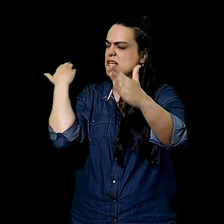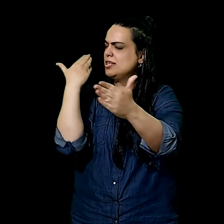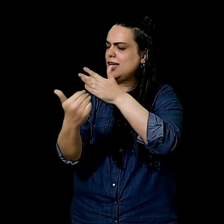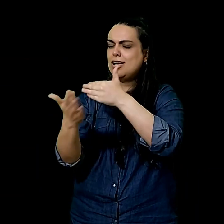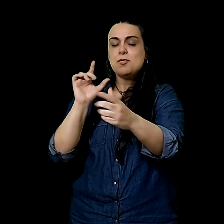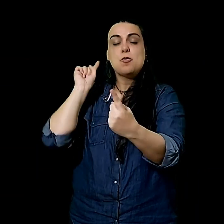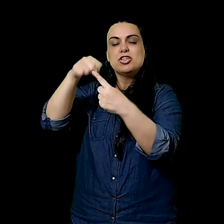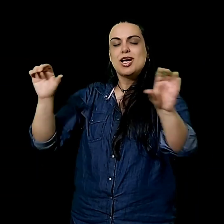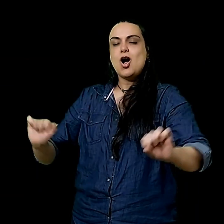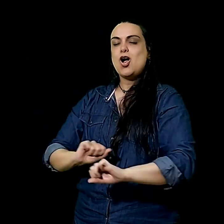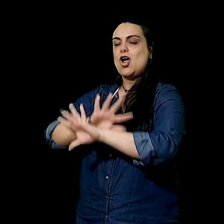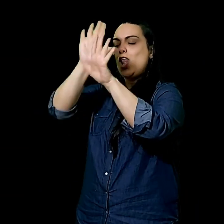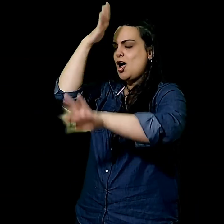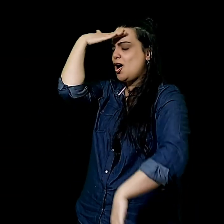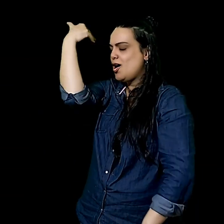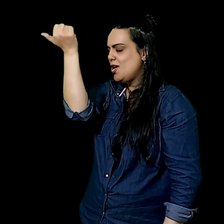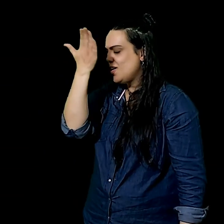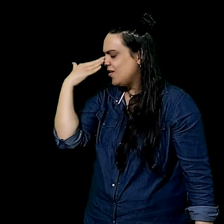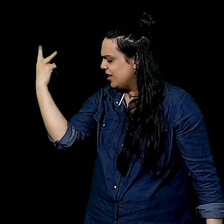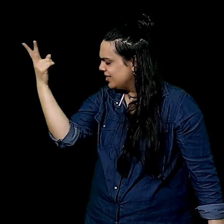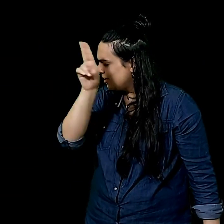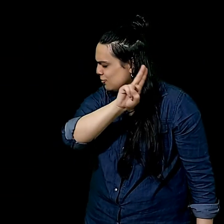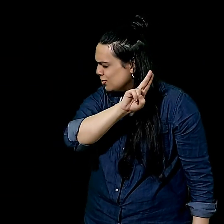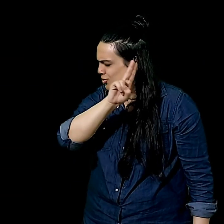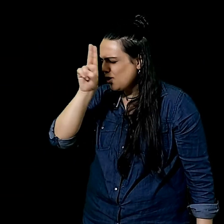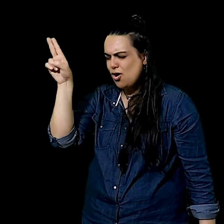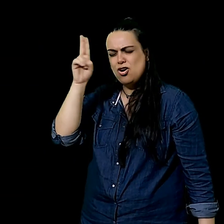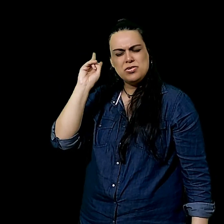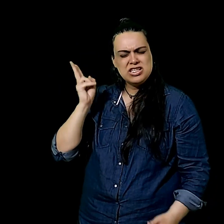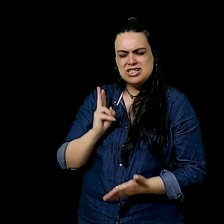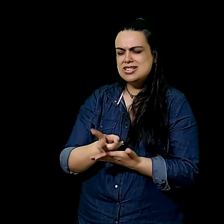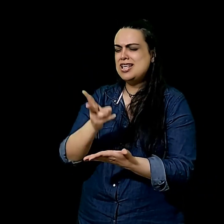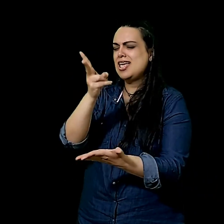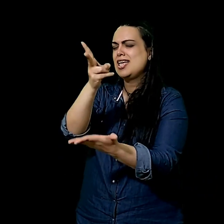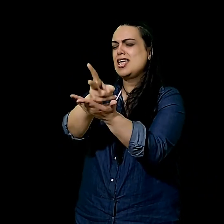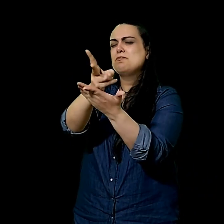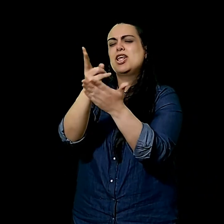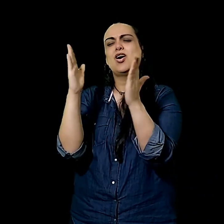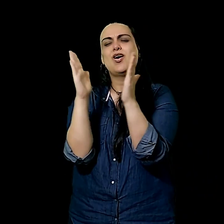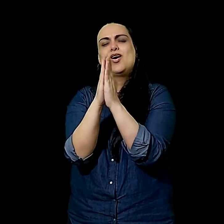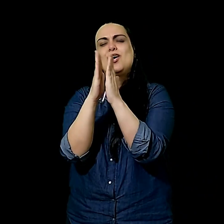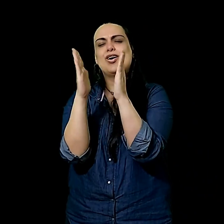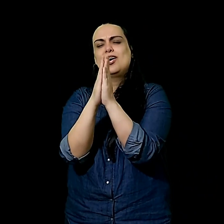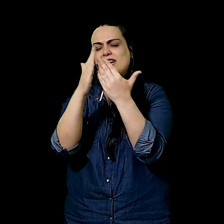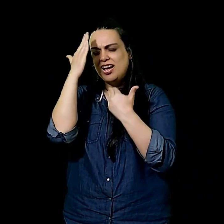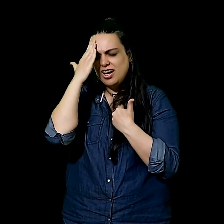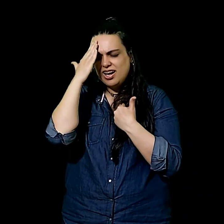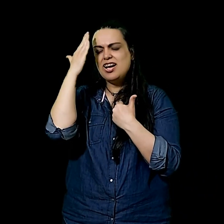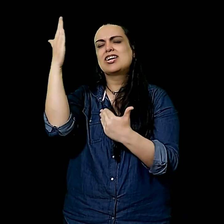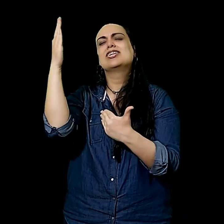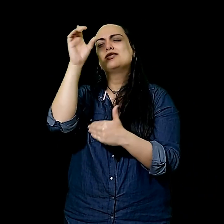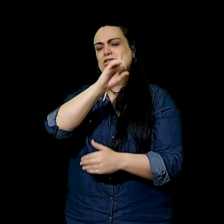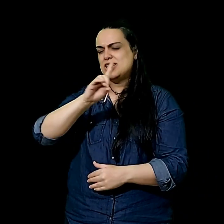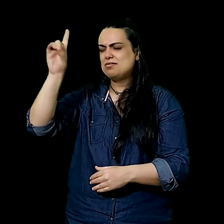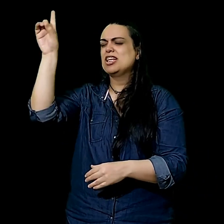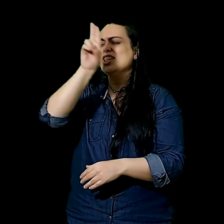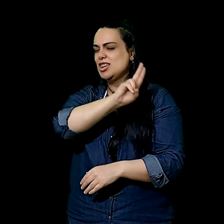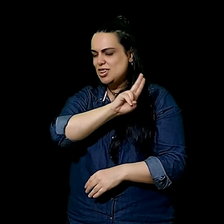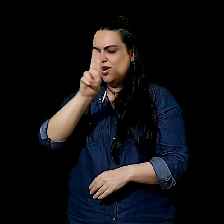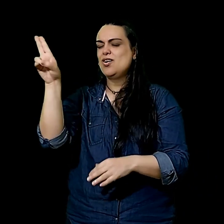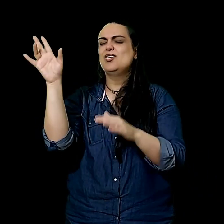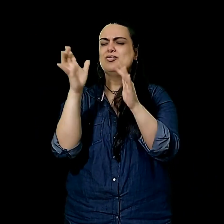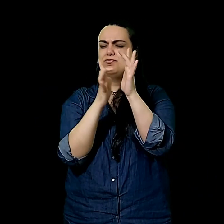for, para a honra e glória do teu nome, para sempre. Nós oramos e agradecemos a ti,